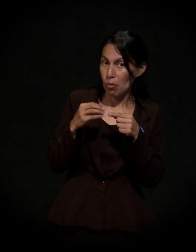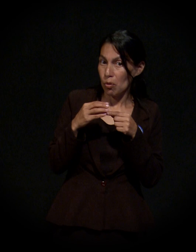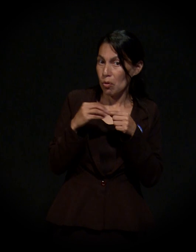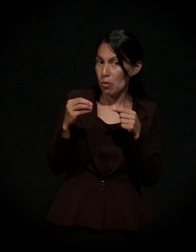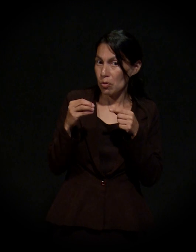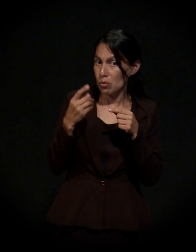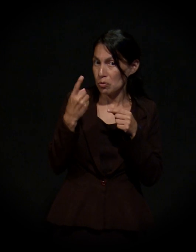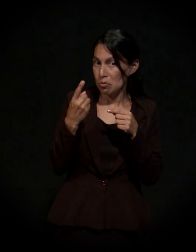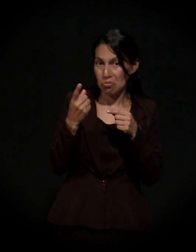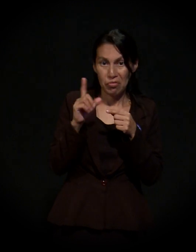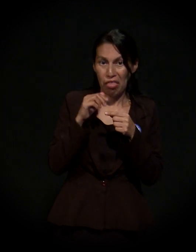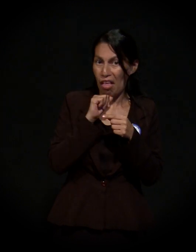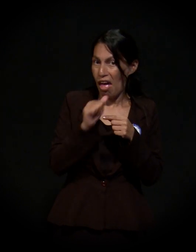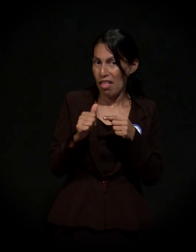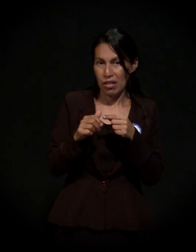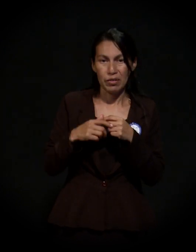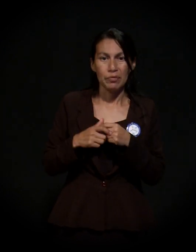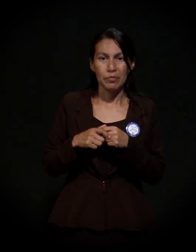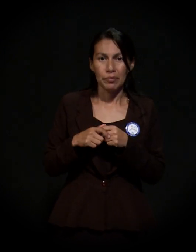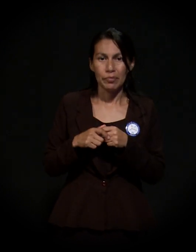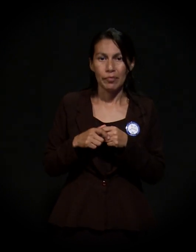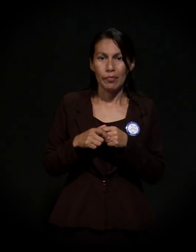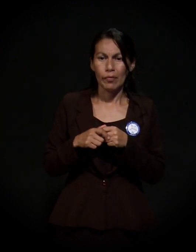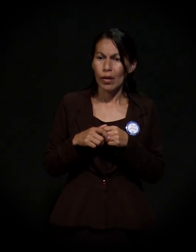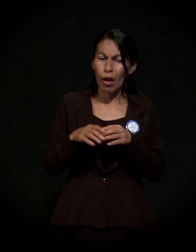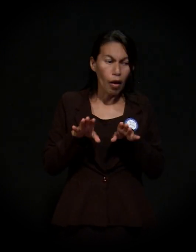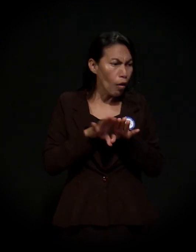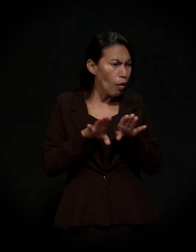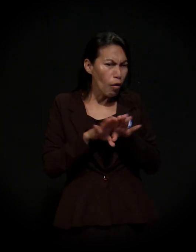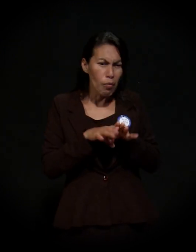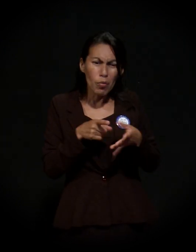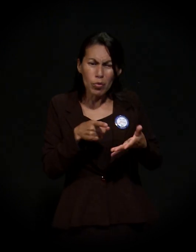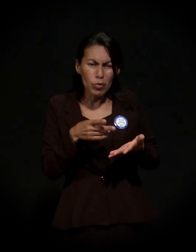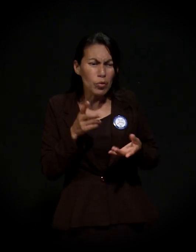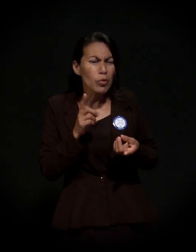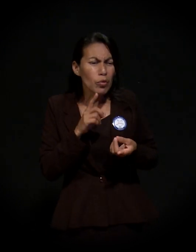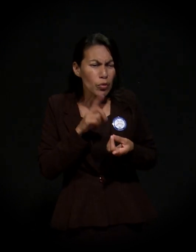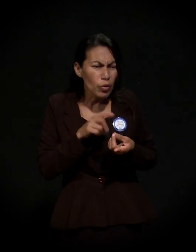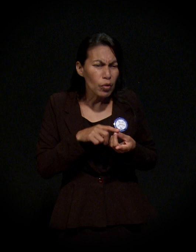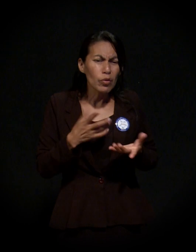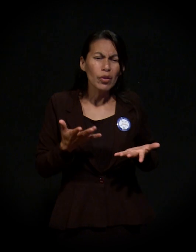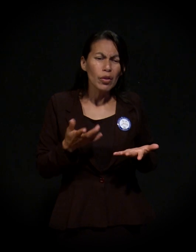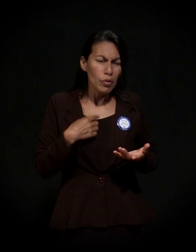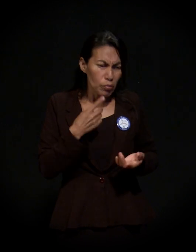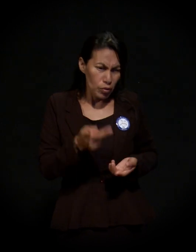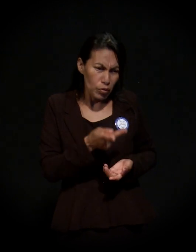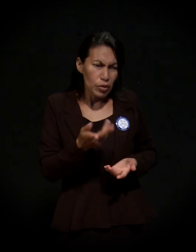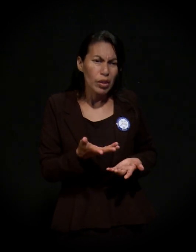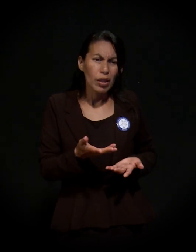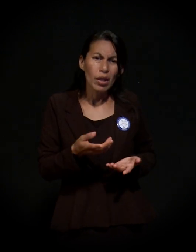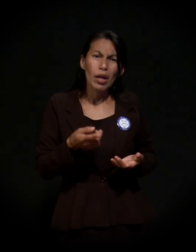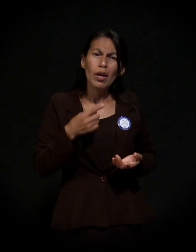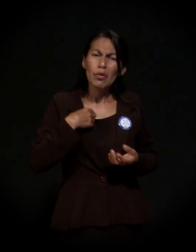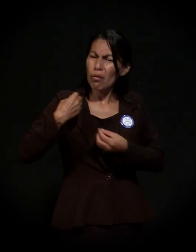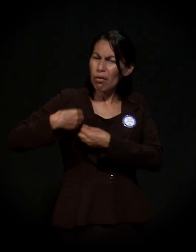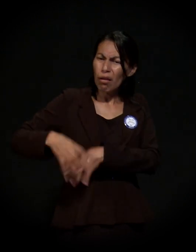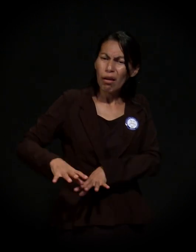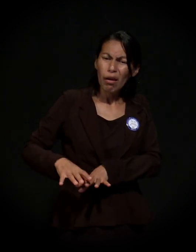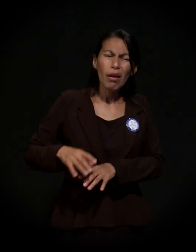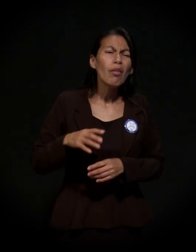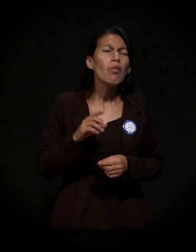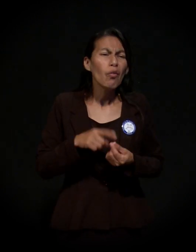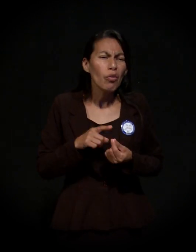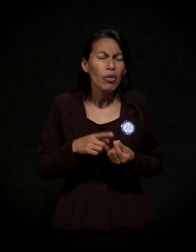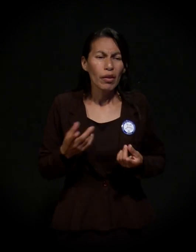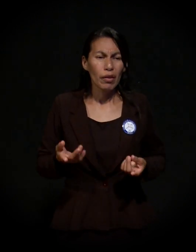esa cartera. Le digo, pero ¿cómo? ¿Dónde tú la encontraste? ¿Dónde yo la dejé? Dice, la